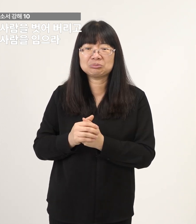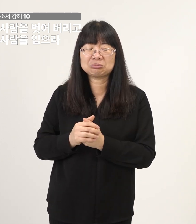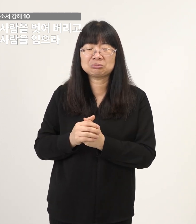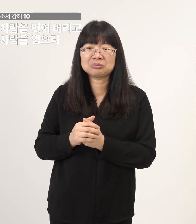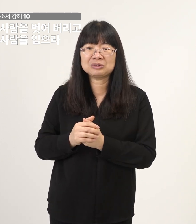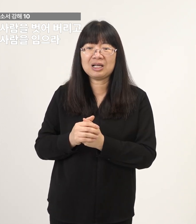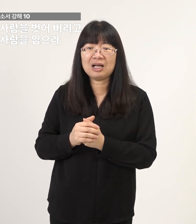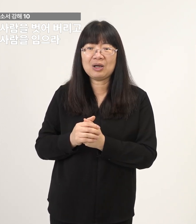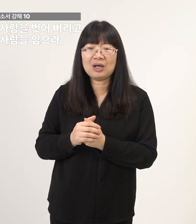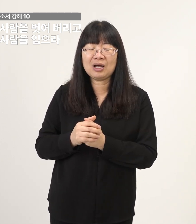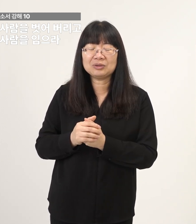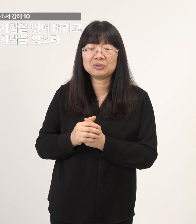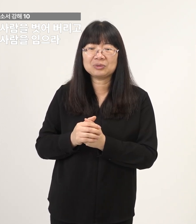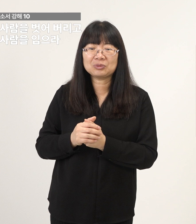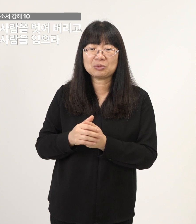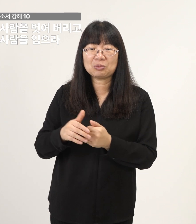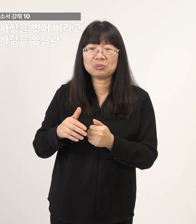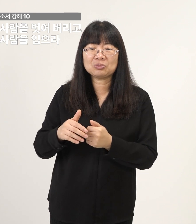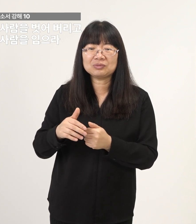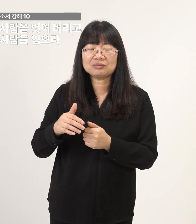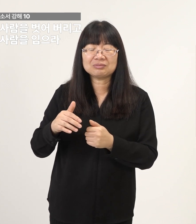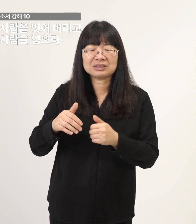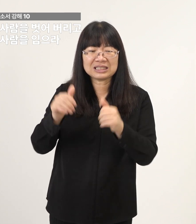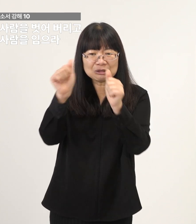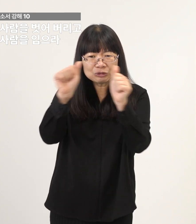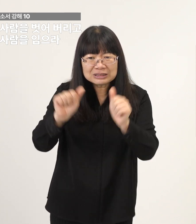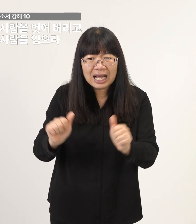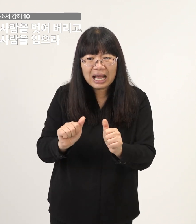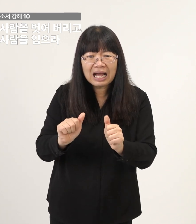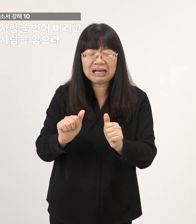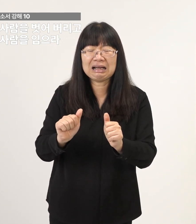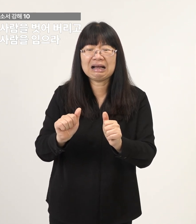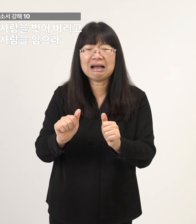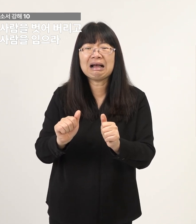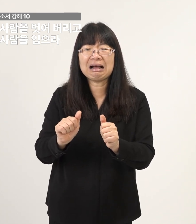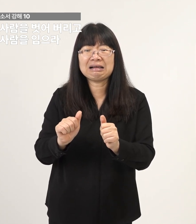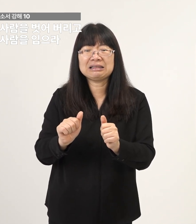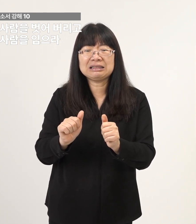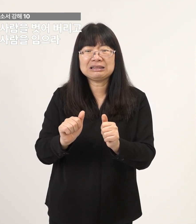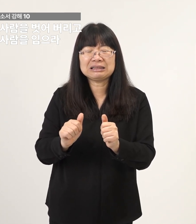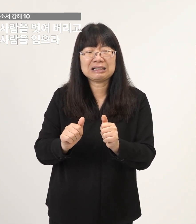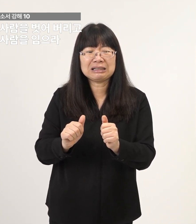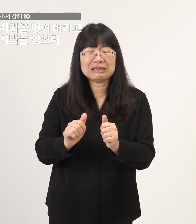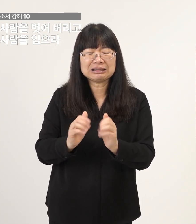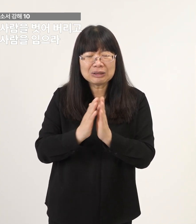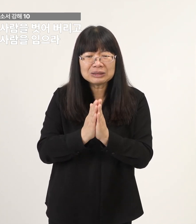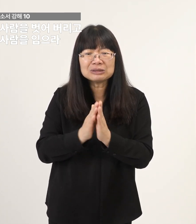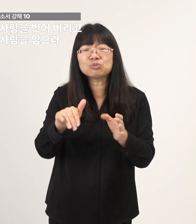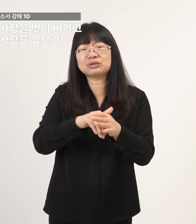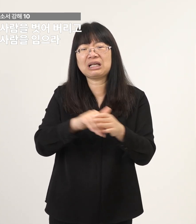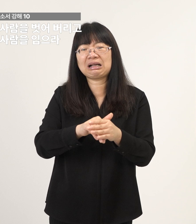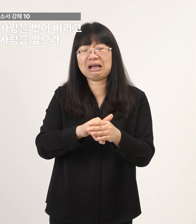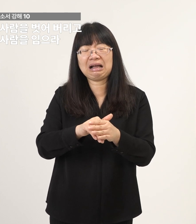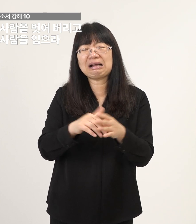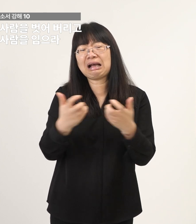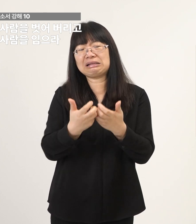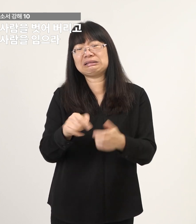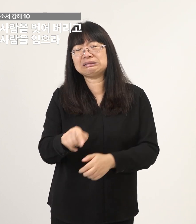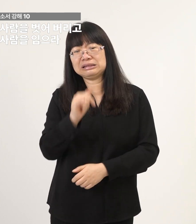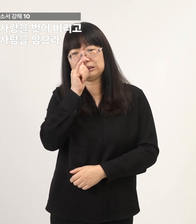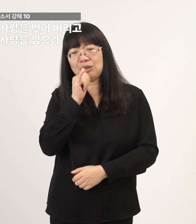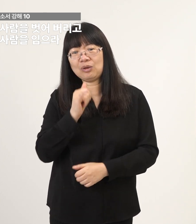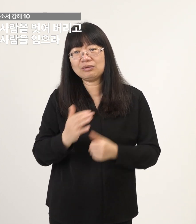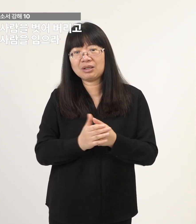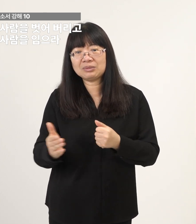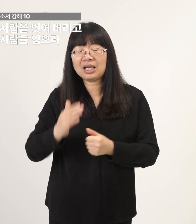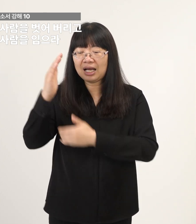문명이 웅크리고 있는 공간이에요. 거긴 들어가자마자 뭐 했습니까? 또 전쟁을 치르게